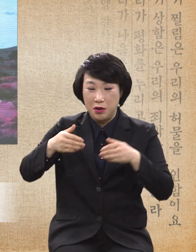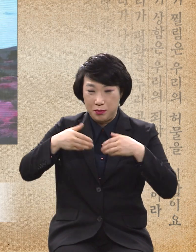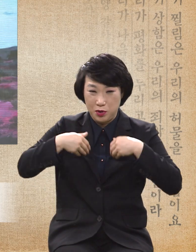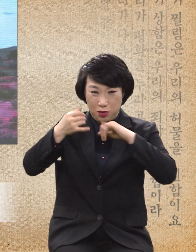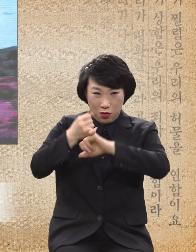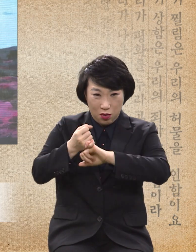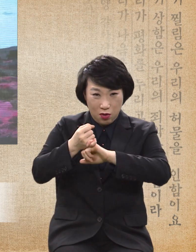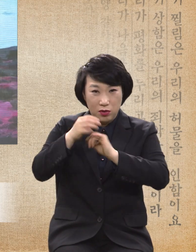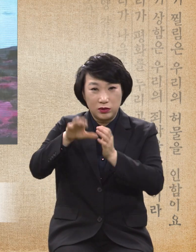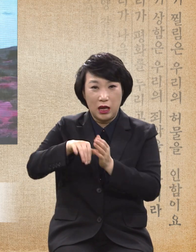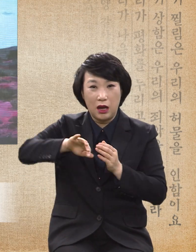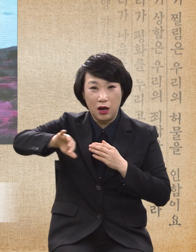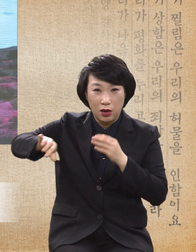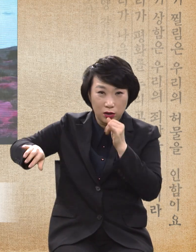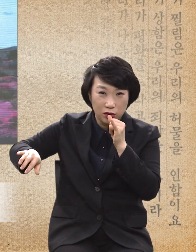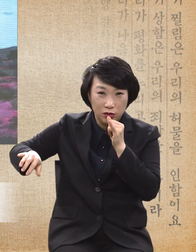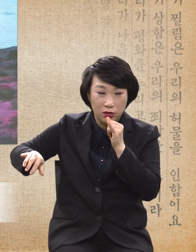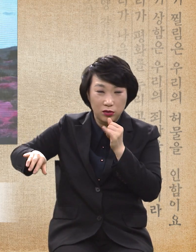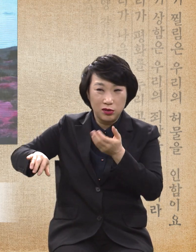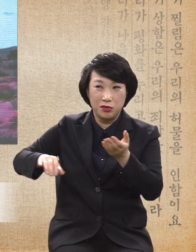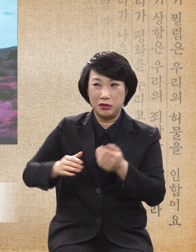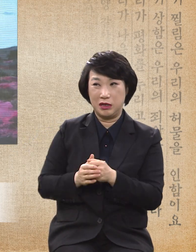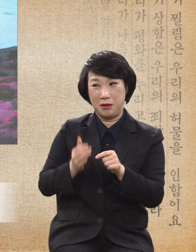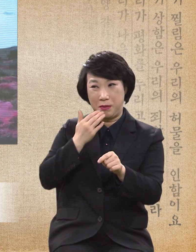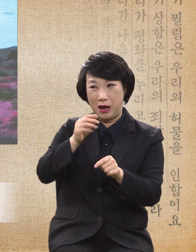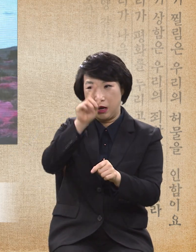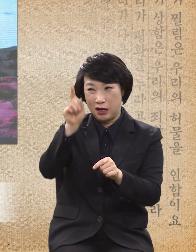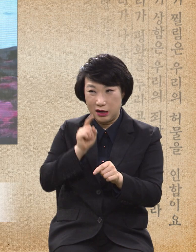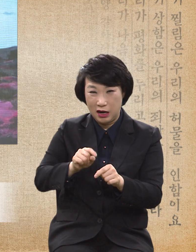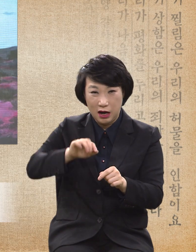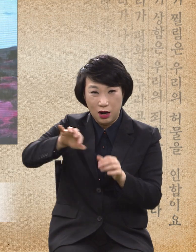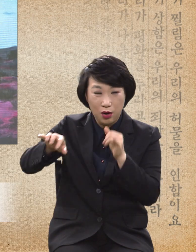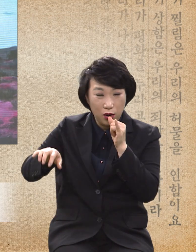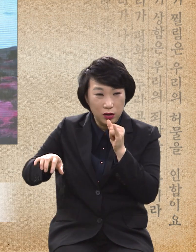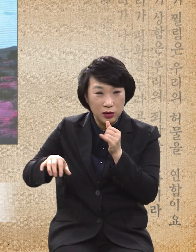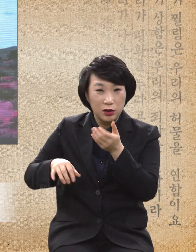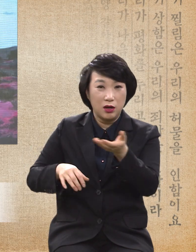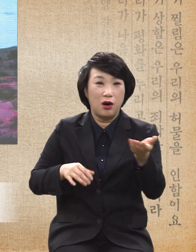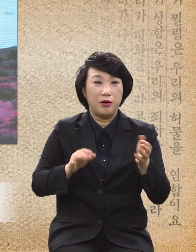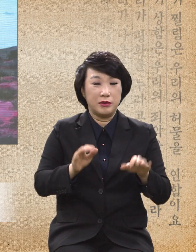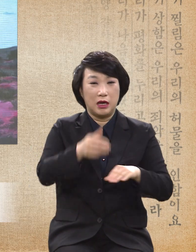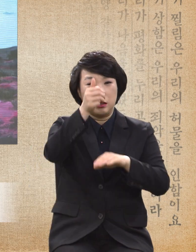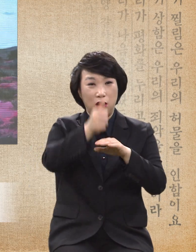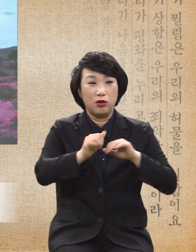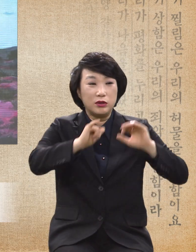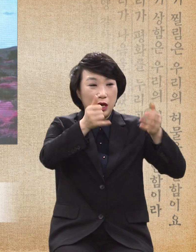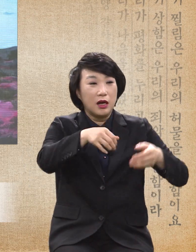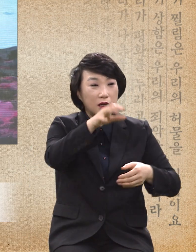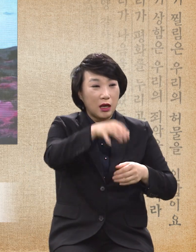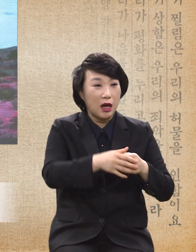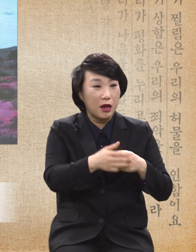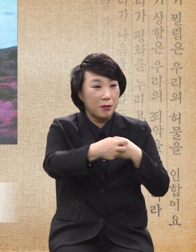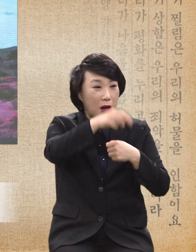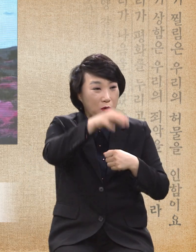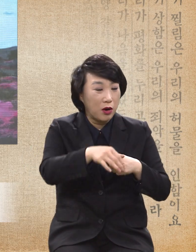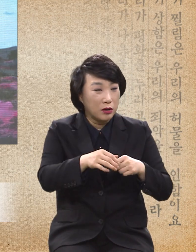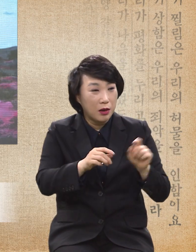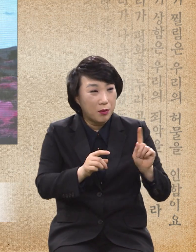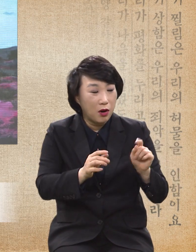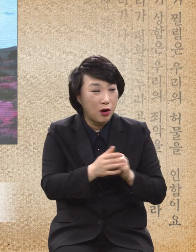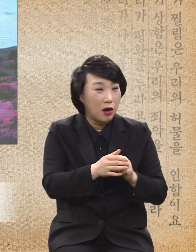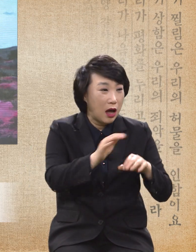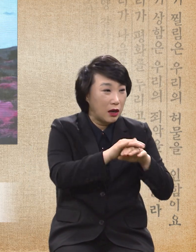필요할 때는 은근히 되겠냐 하면서 배척하면서 결국 세상의 과학 문명으로